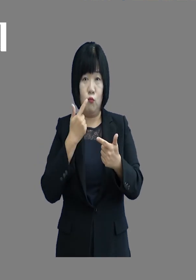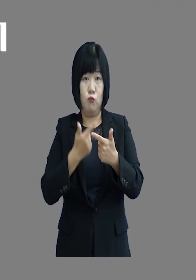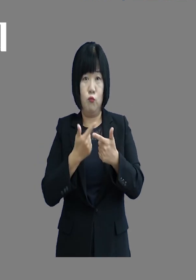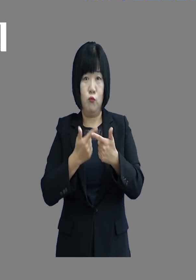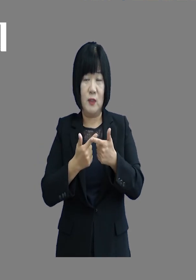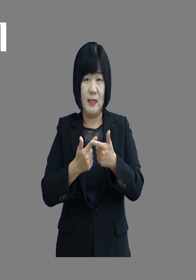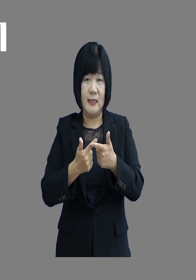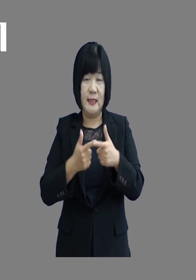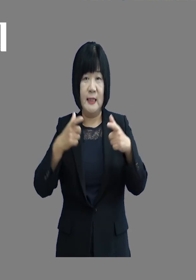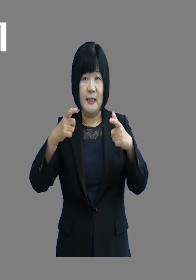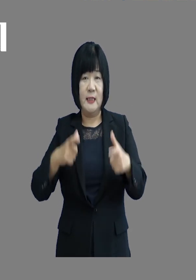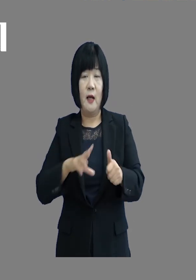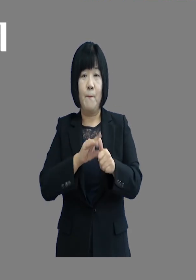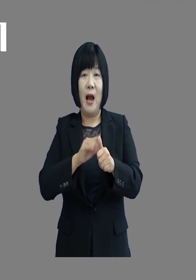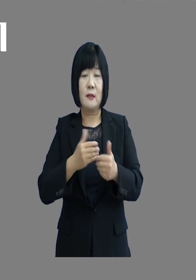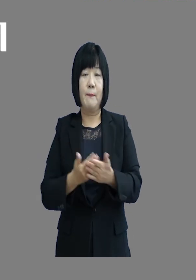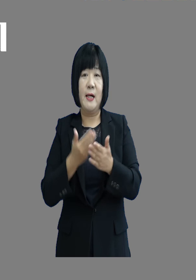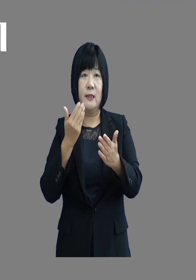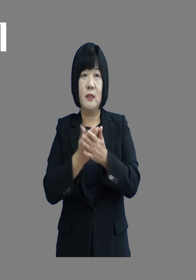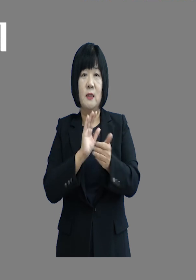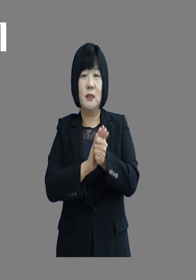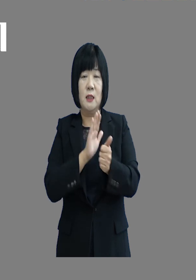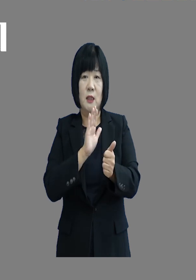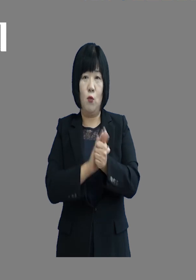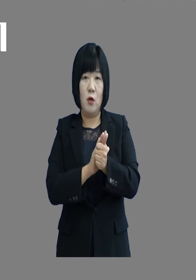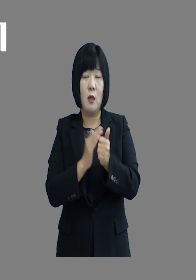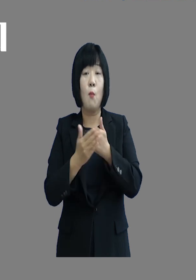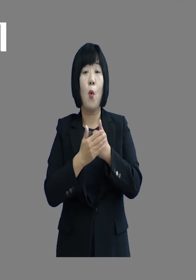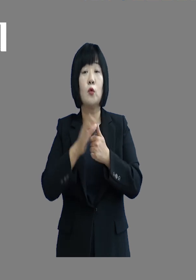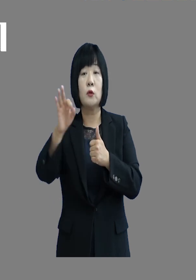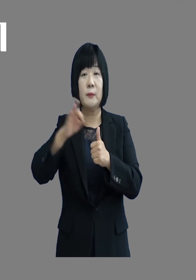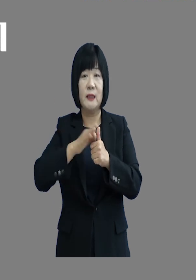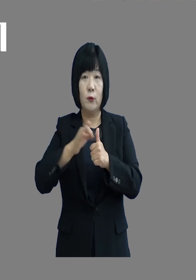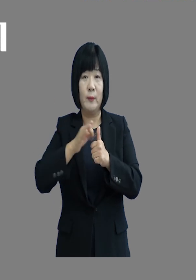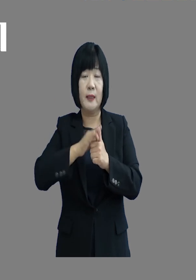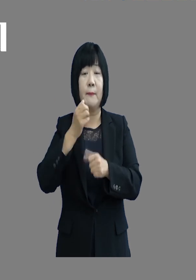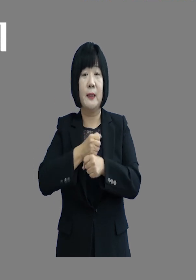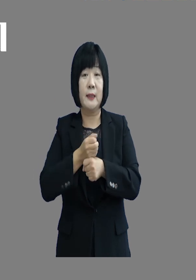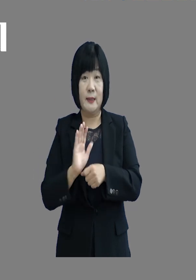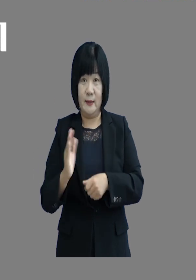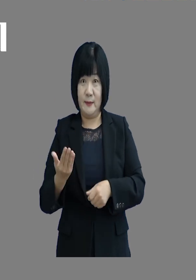프로그램은 부산광역시 지역방송 발전지원사업 보조금을 지원받아 제작한 것입니다.